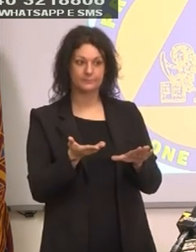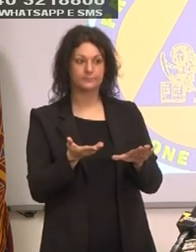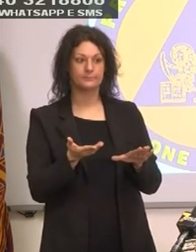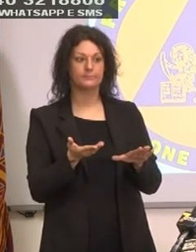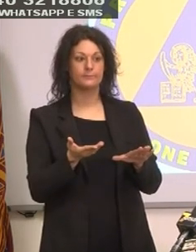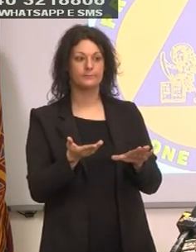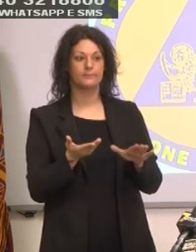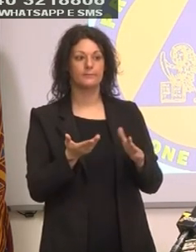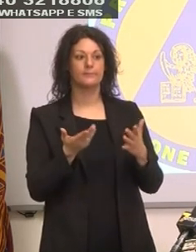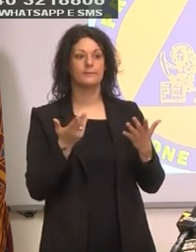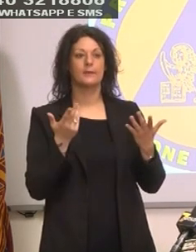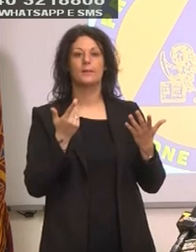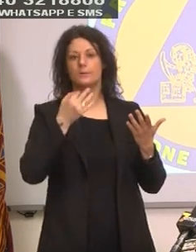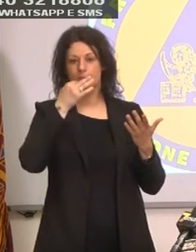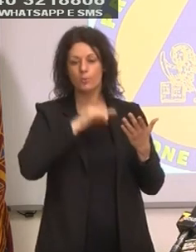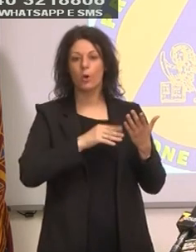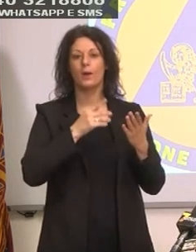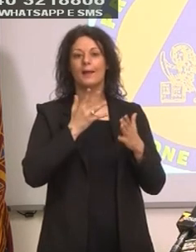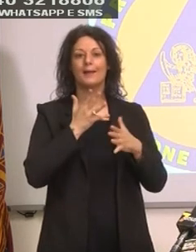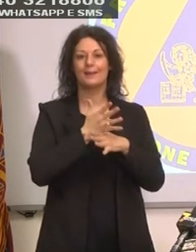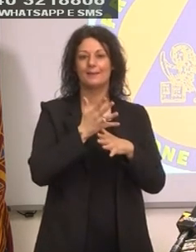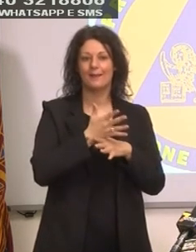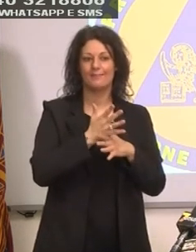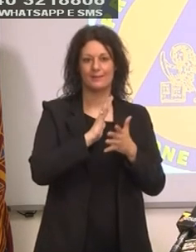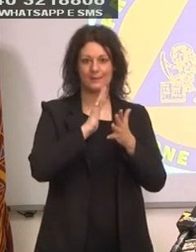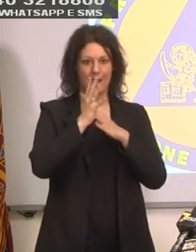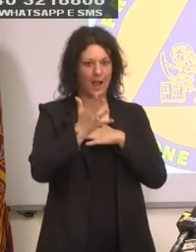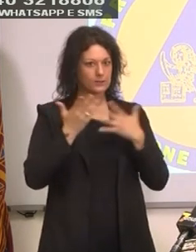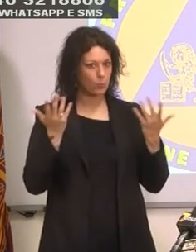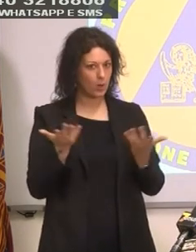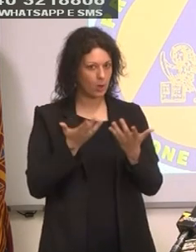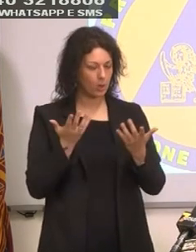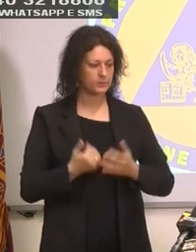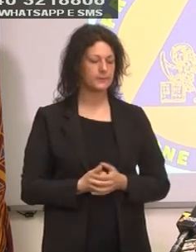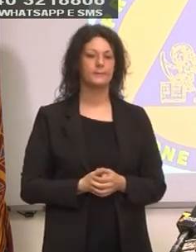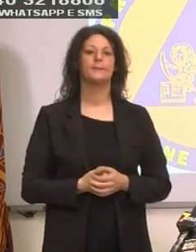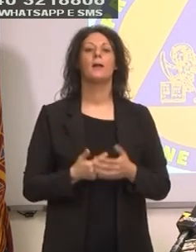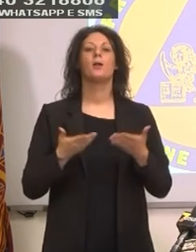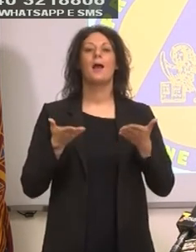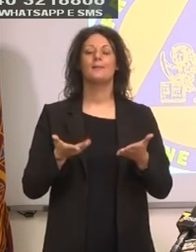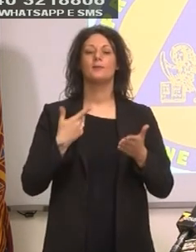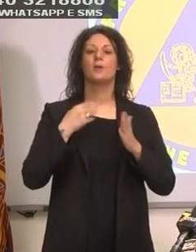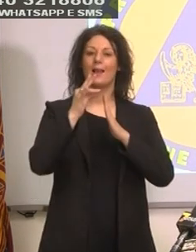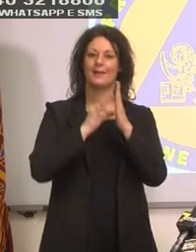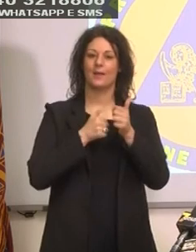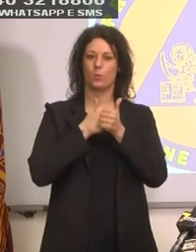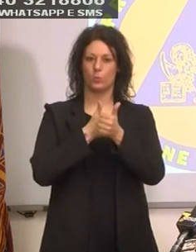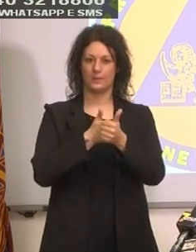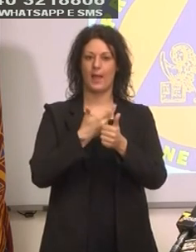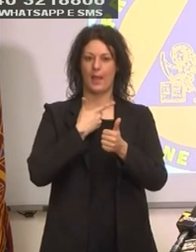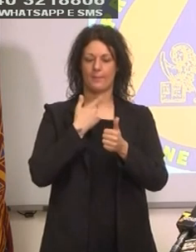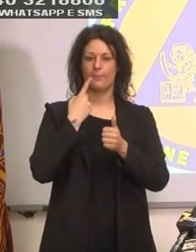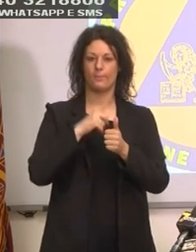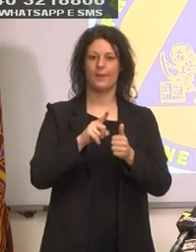che si possono mettere in cantiere per le altre situazioni è molto complicato. Ma sai, al momento noi abbiamo le linee guida che sono quelle i